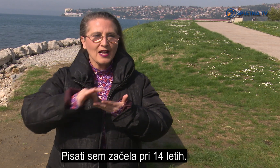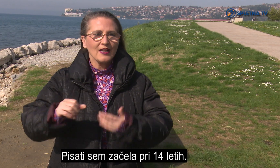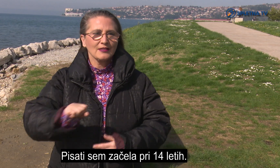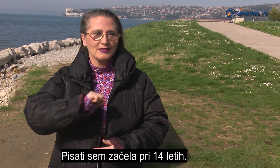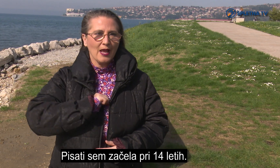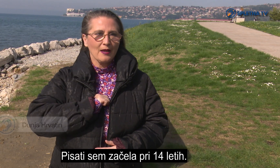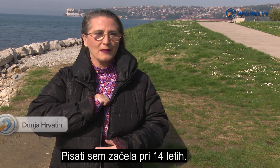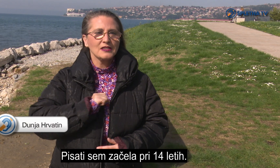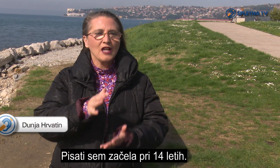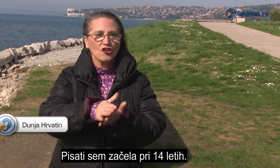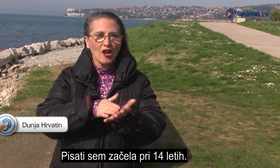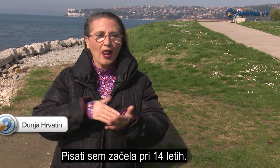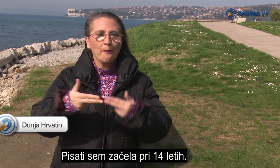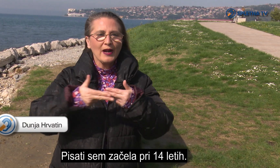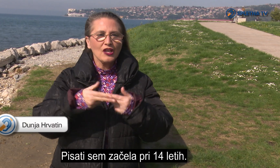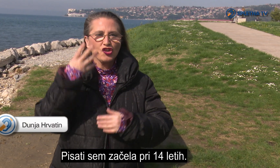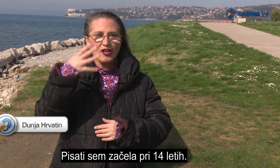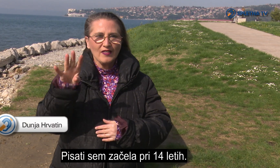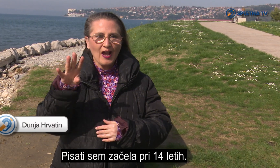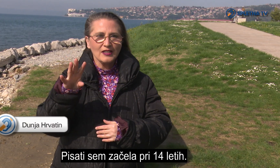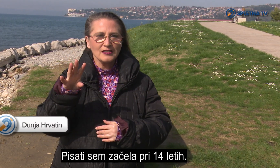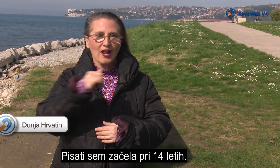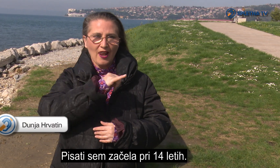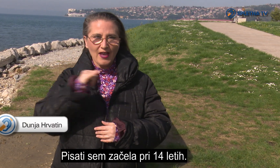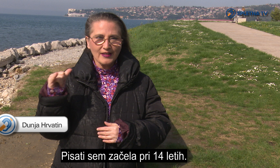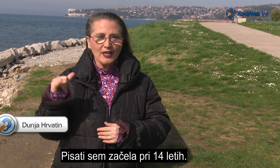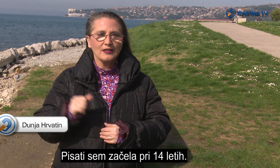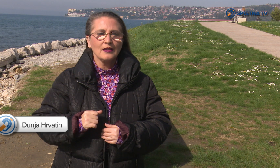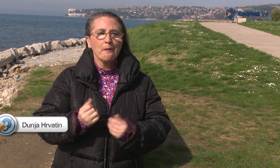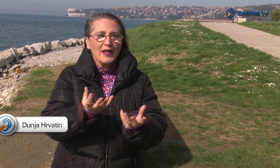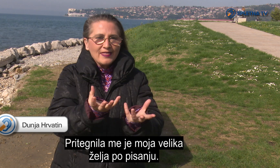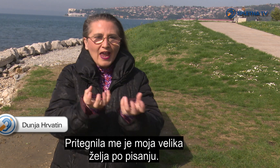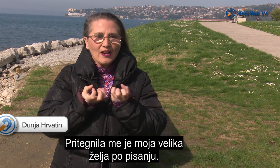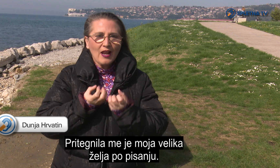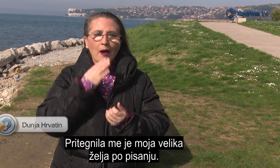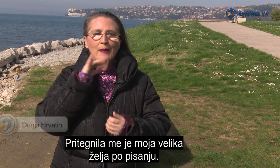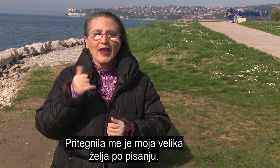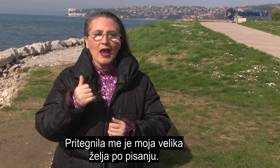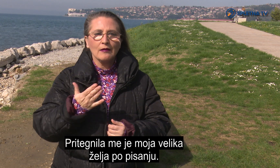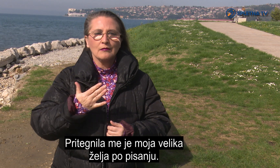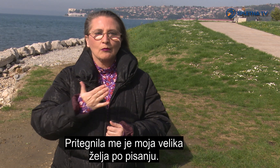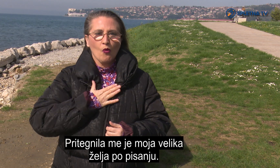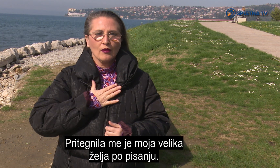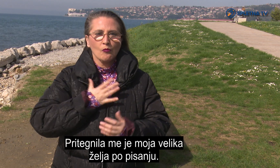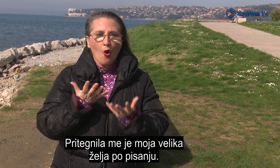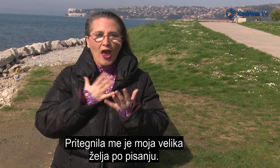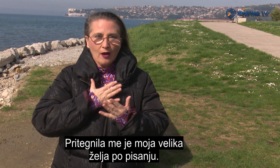Pisati sem začela pri 14 letih, pritegnila me je